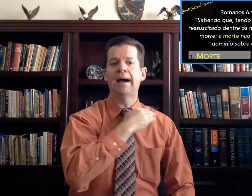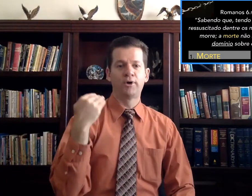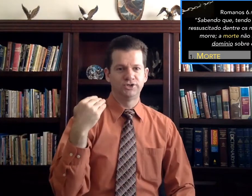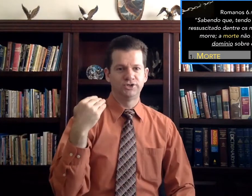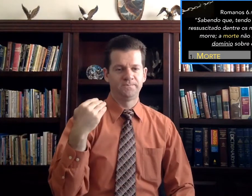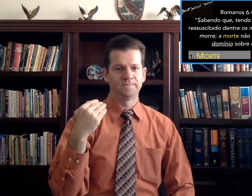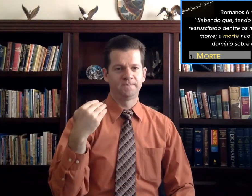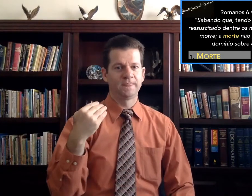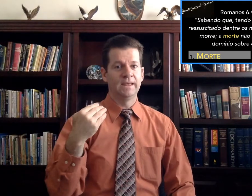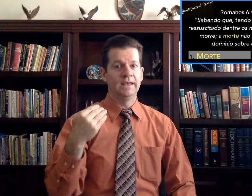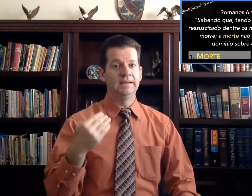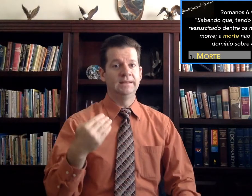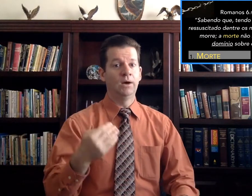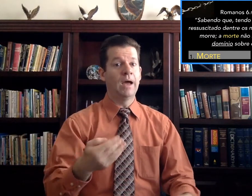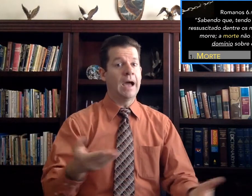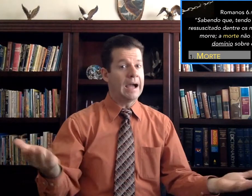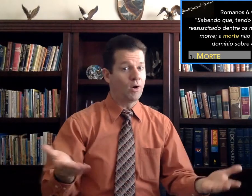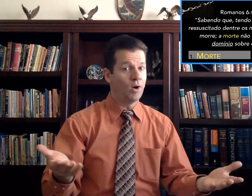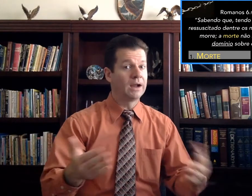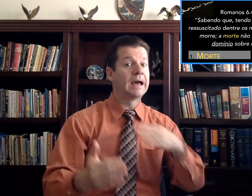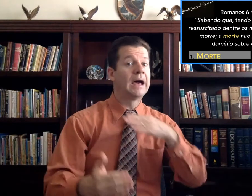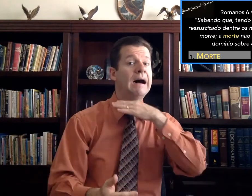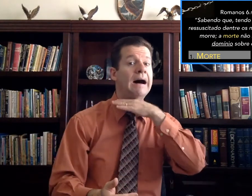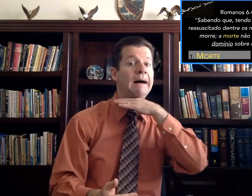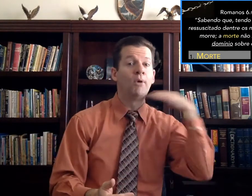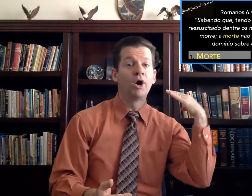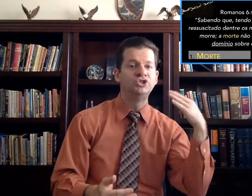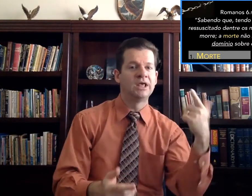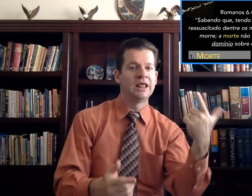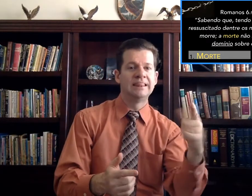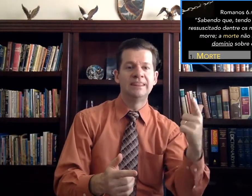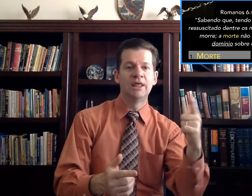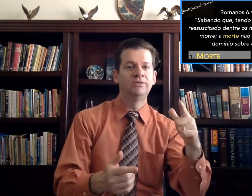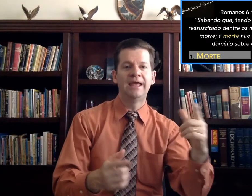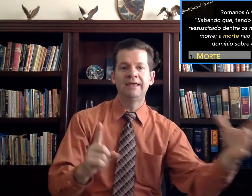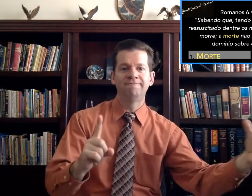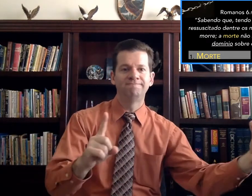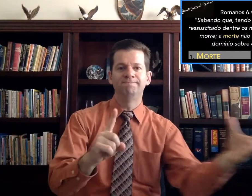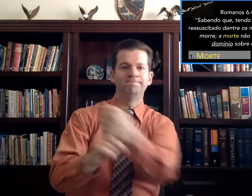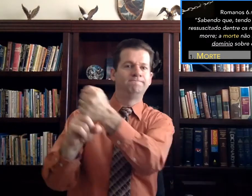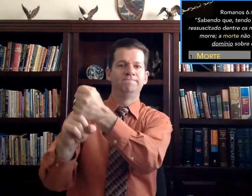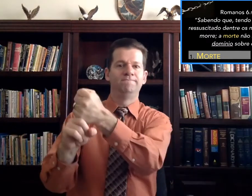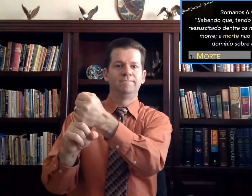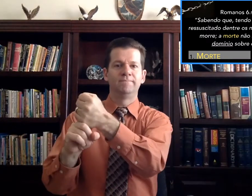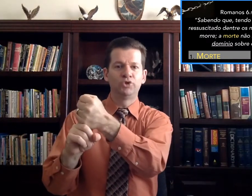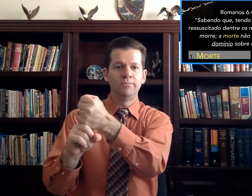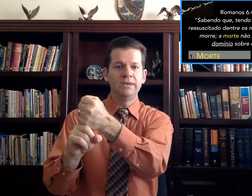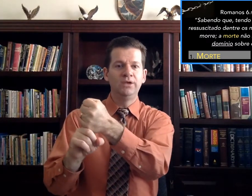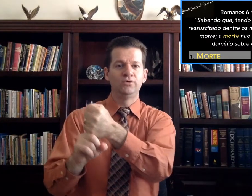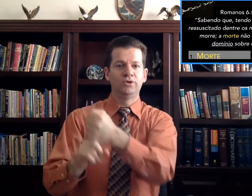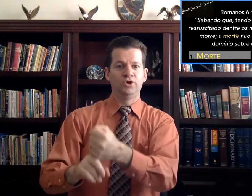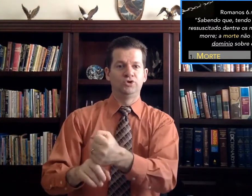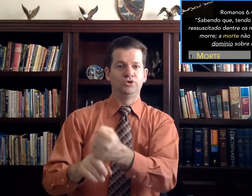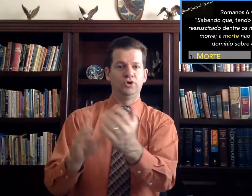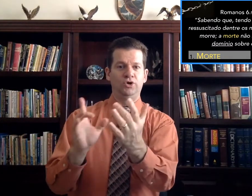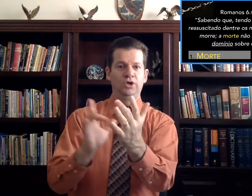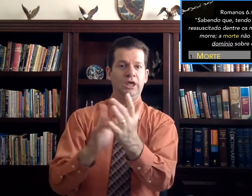morte. Então, agora a morte não tem domínio